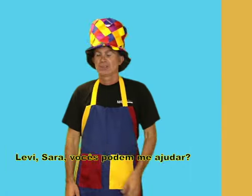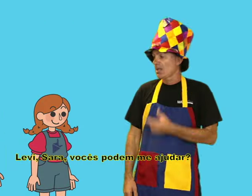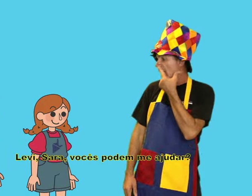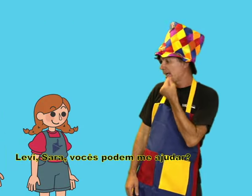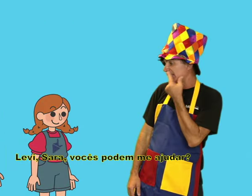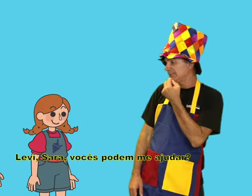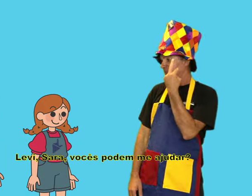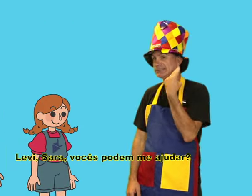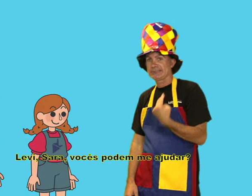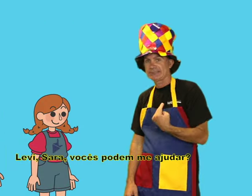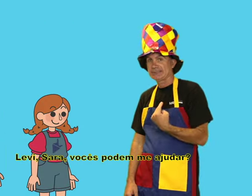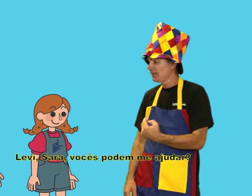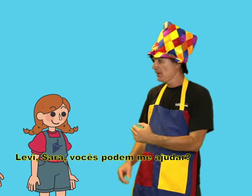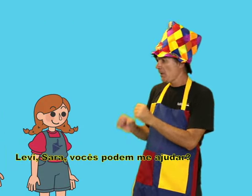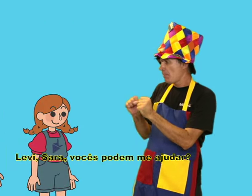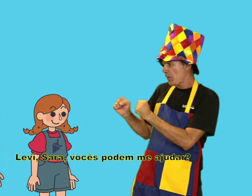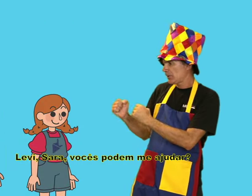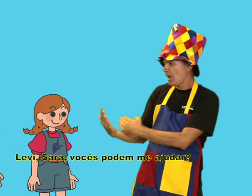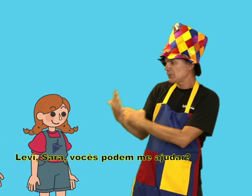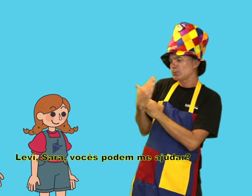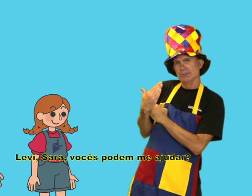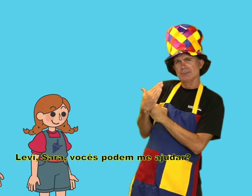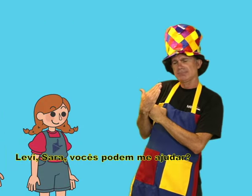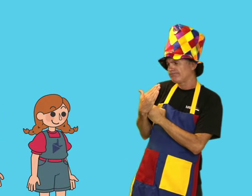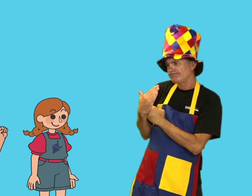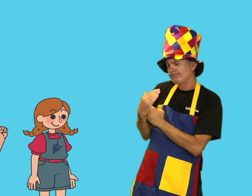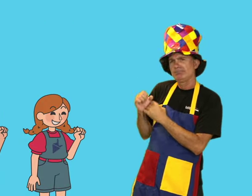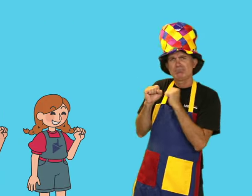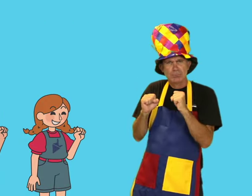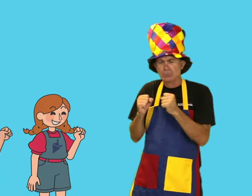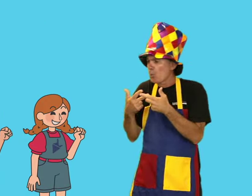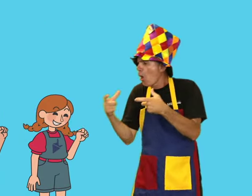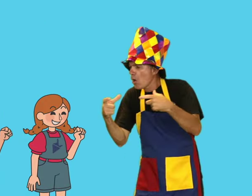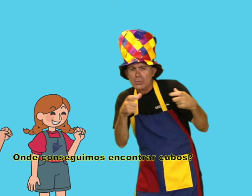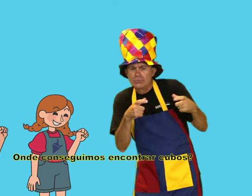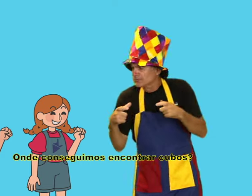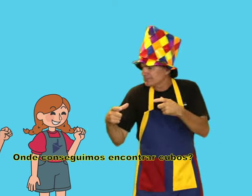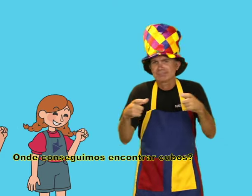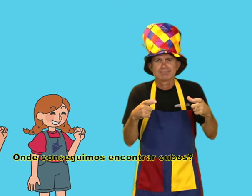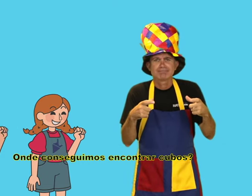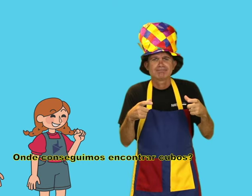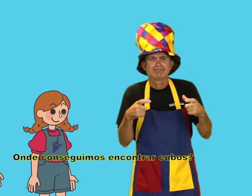Levi, Sara, vocês podem me ajudar? Onde conseguimos encontrar